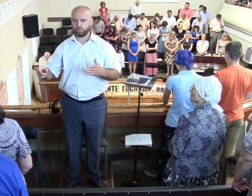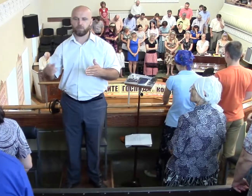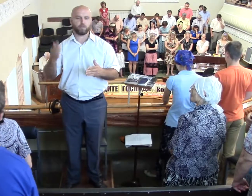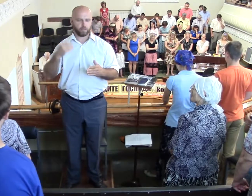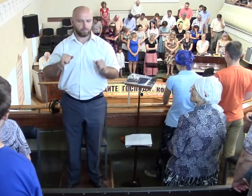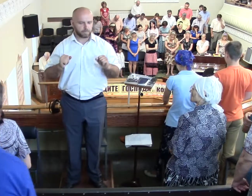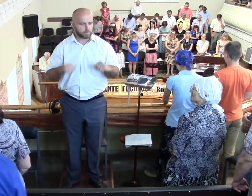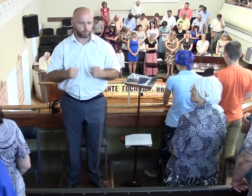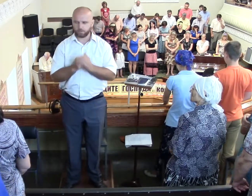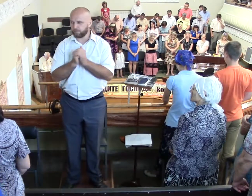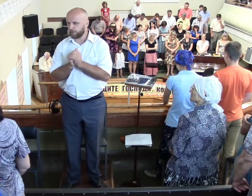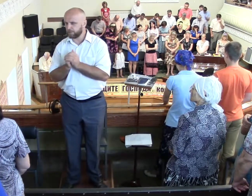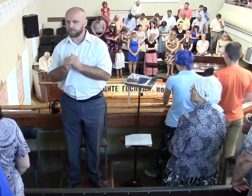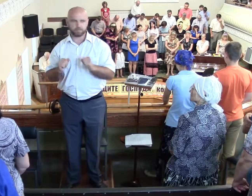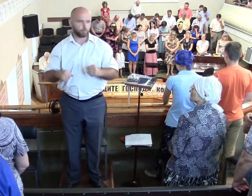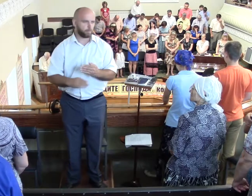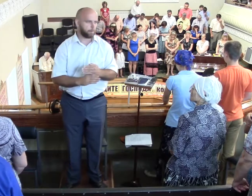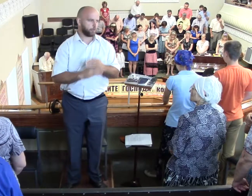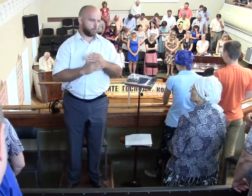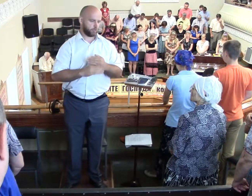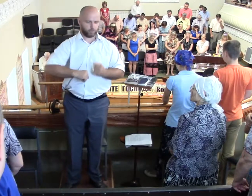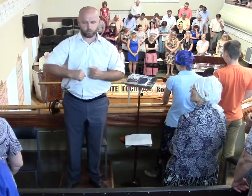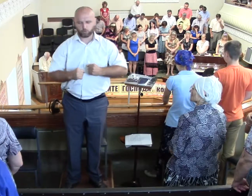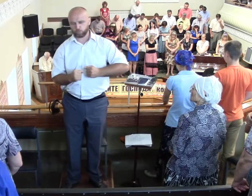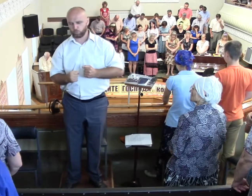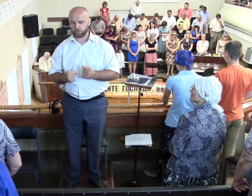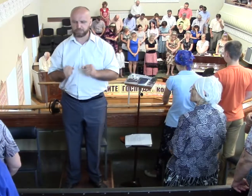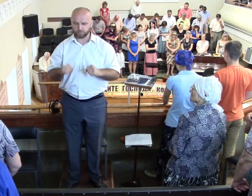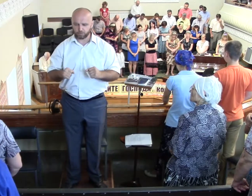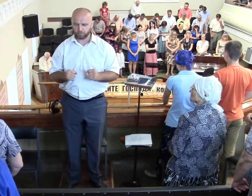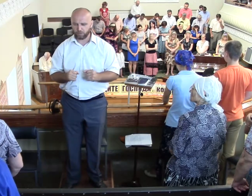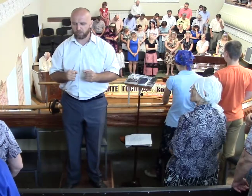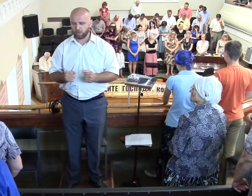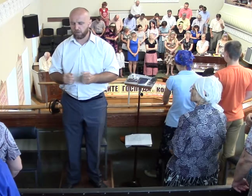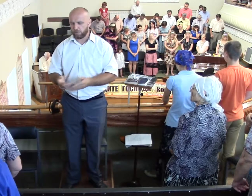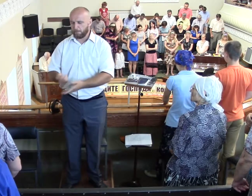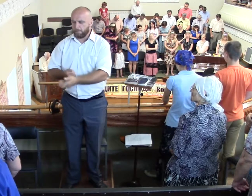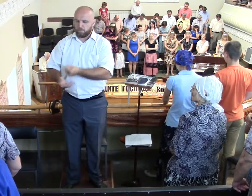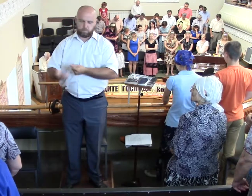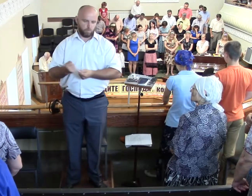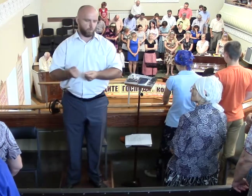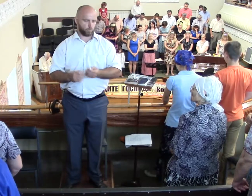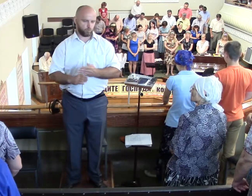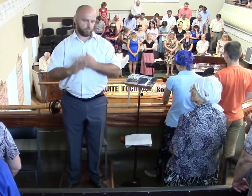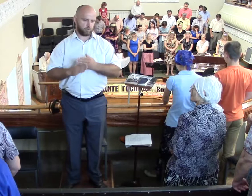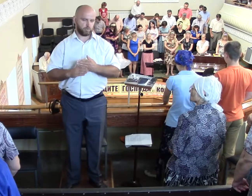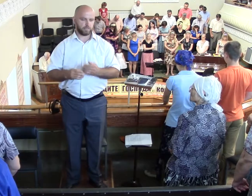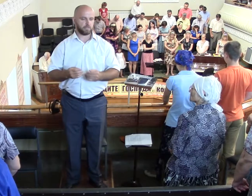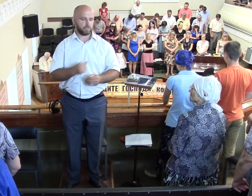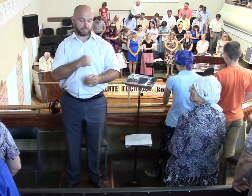сможем молиться, сможем поддержать, сможем советы давать, если сами будем в